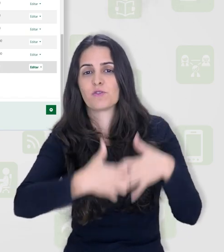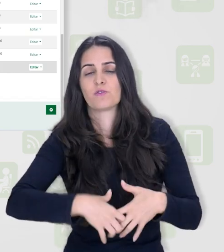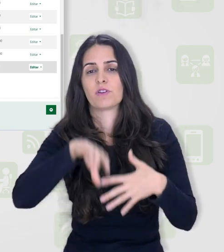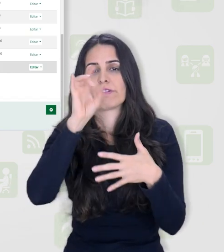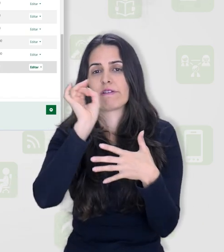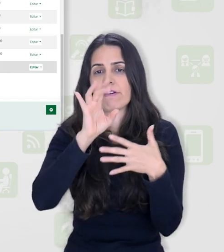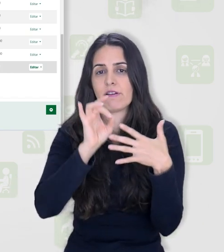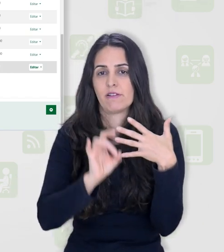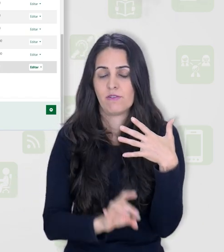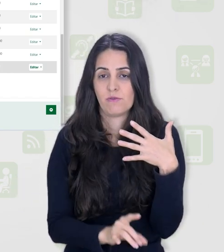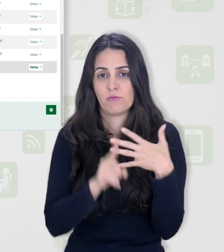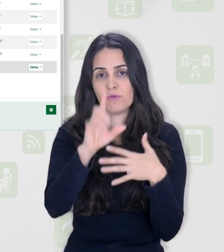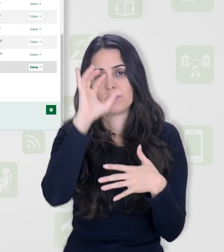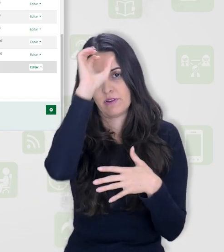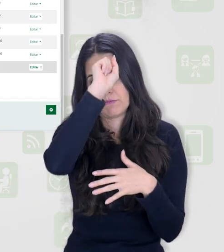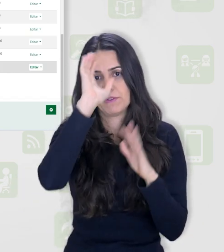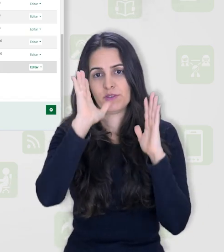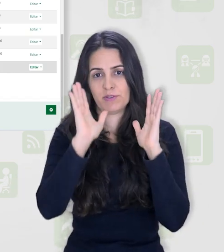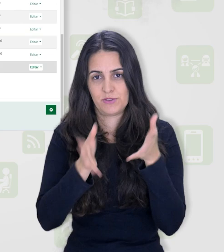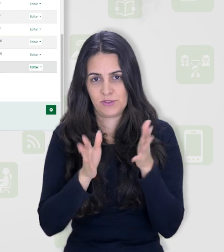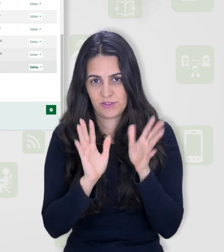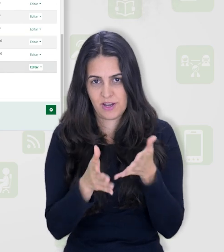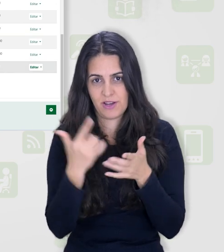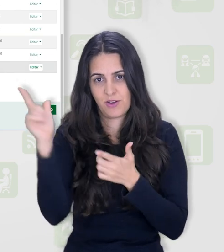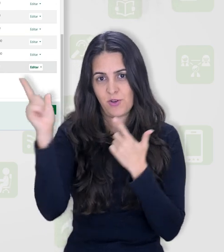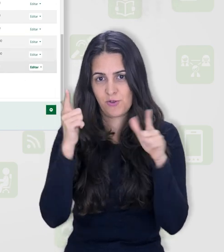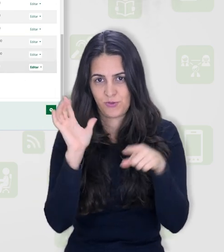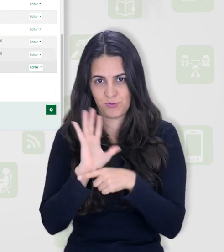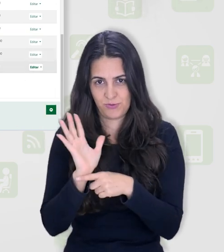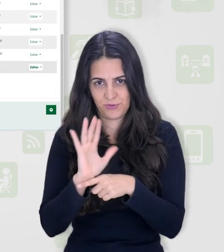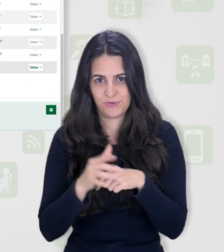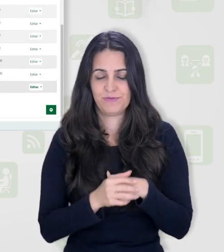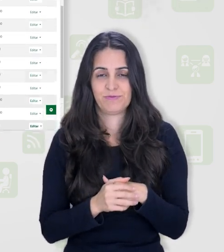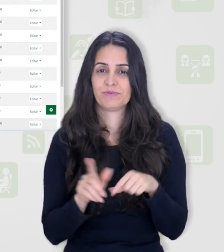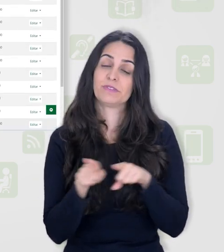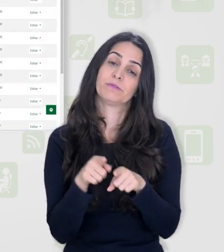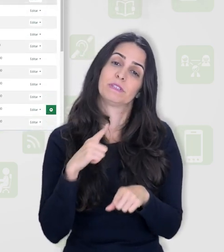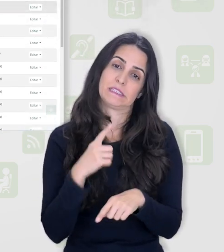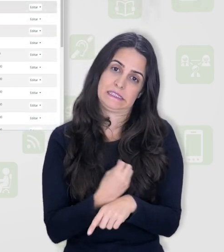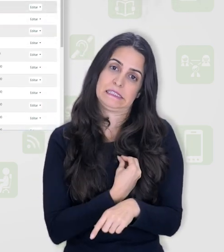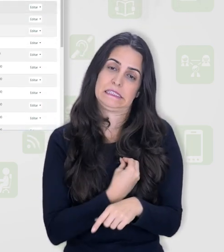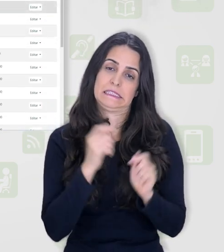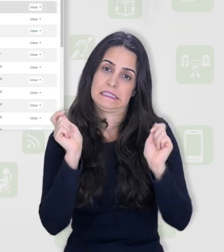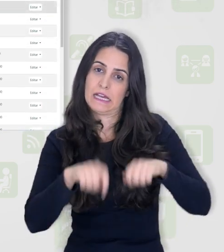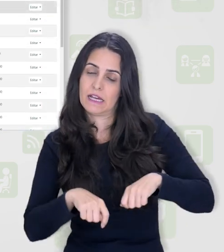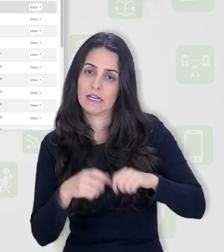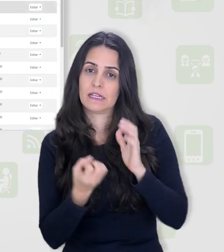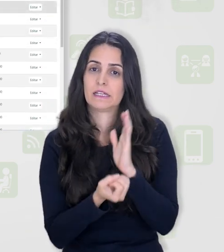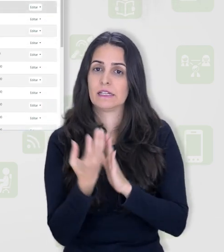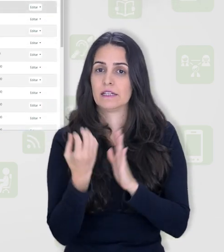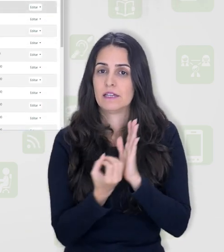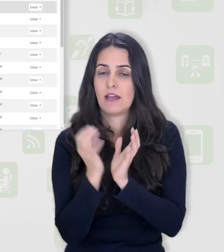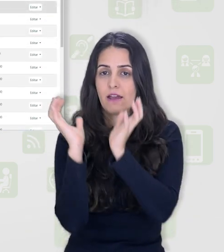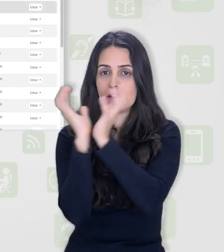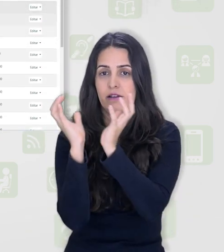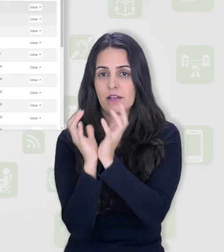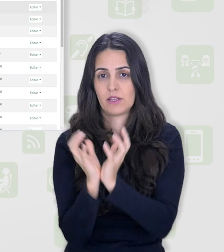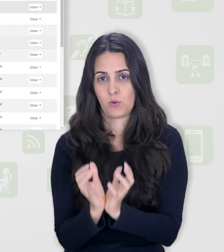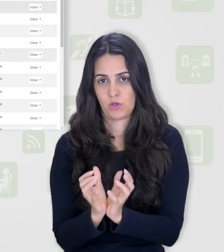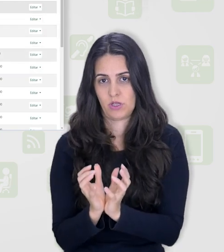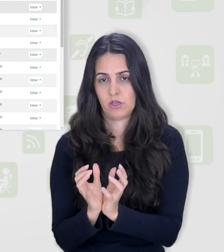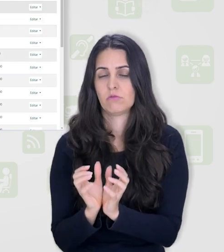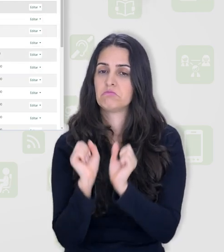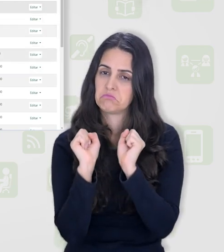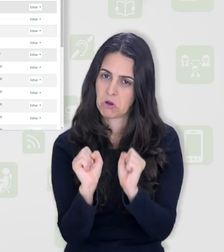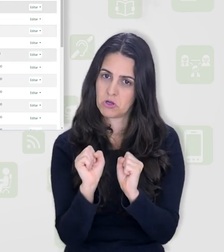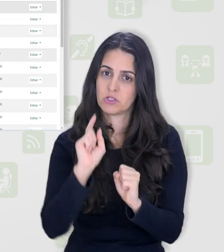de cada uma delas que você já aprendeu a fazer em outros tutoriais também existe a possibilidade de criarmos categorias de